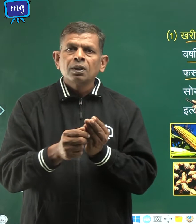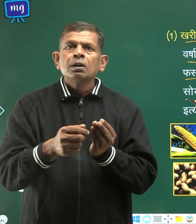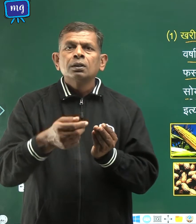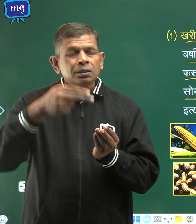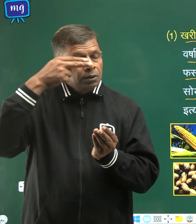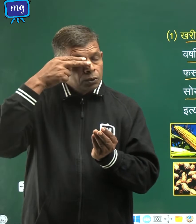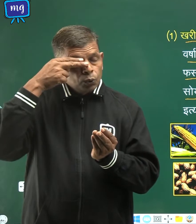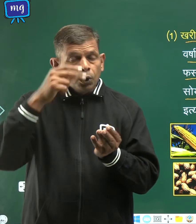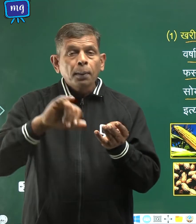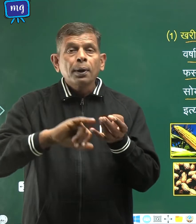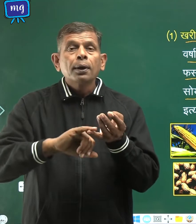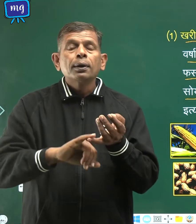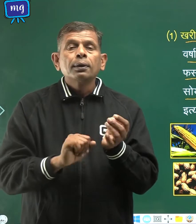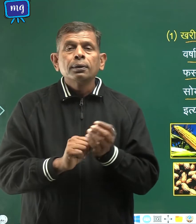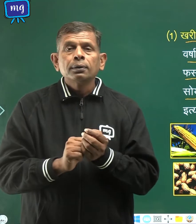सोयाबीन,